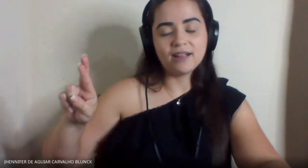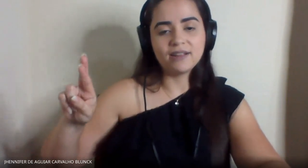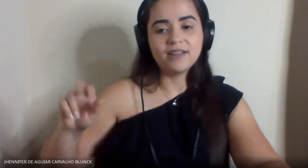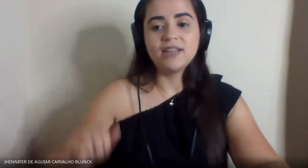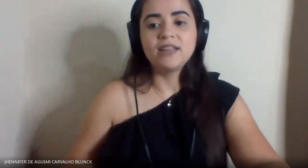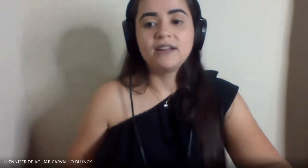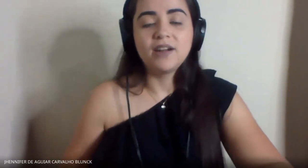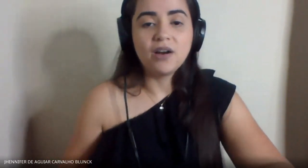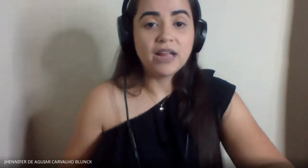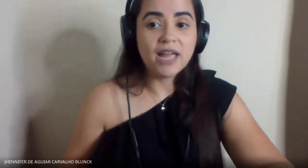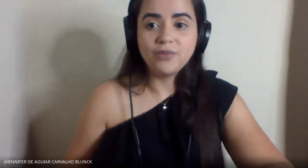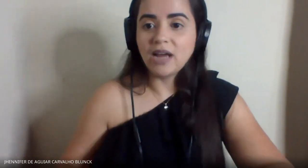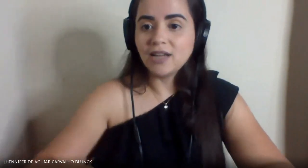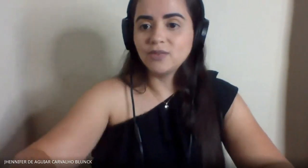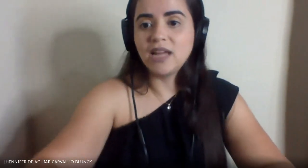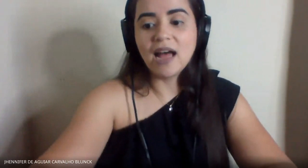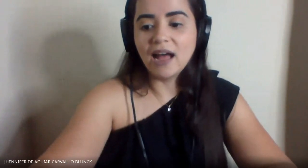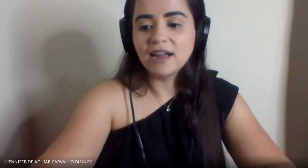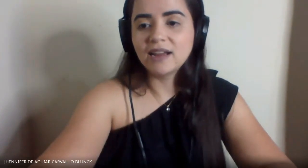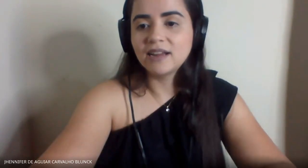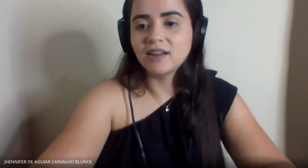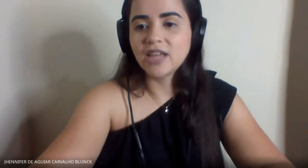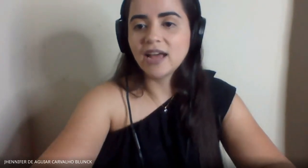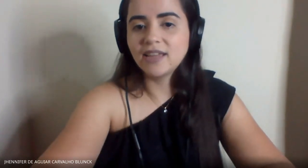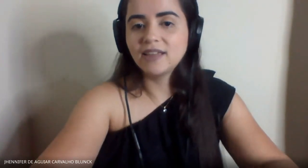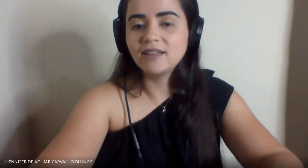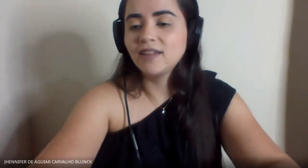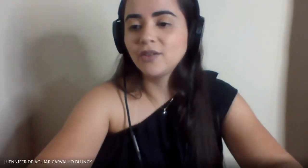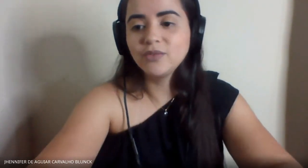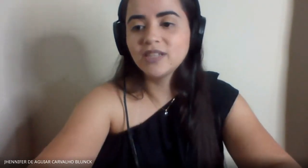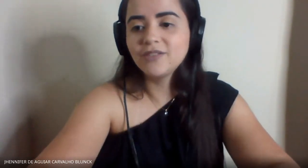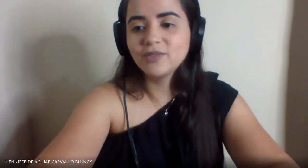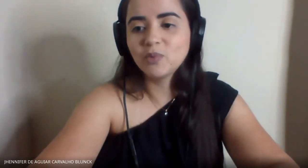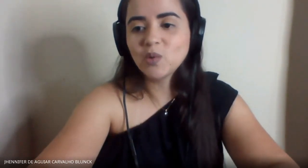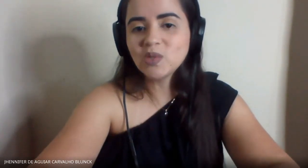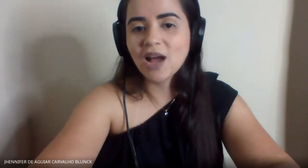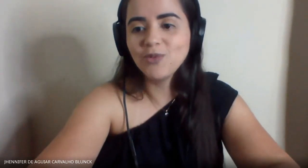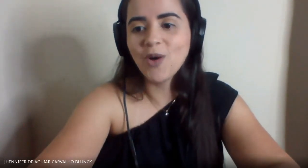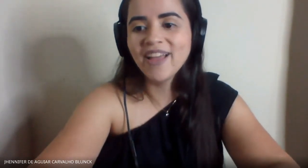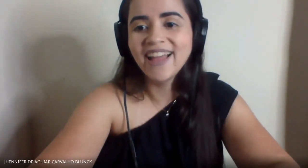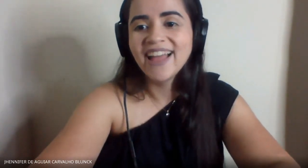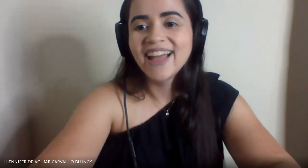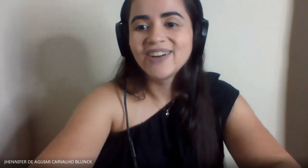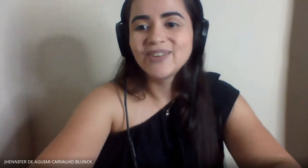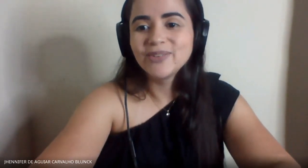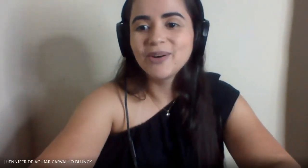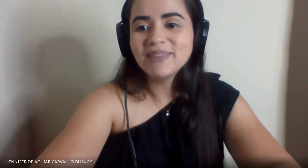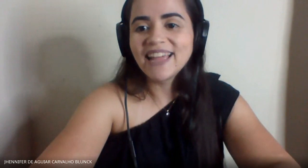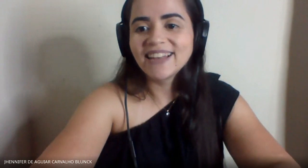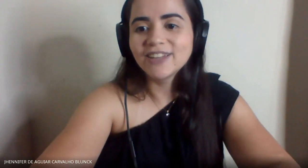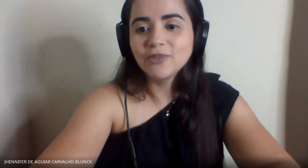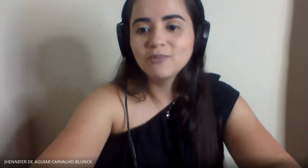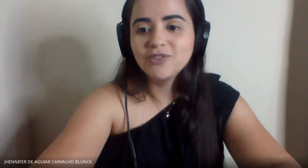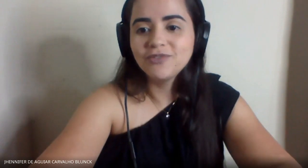aguiar. No caso da. Eu não sei pronunciar o